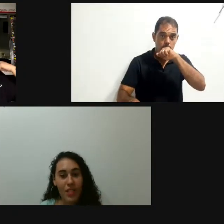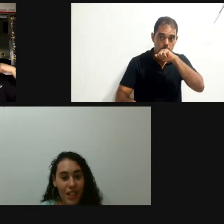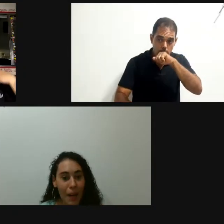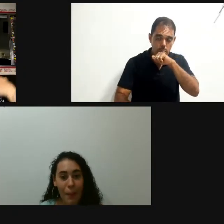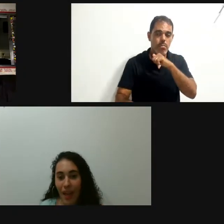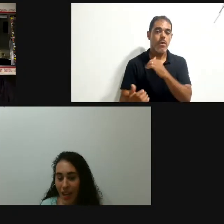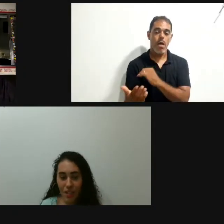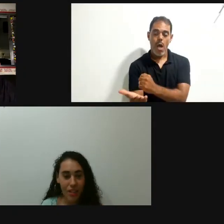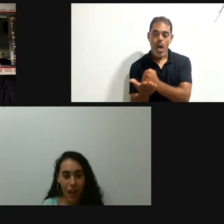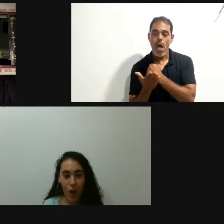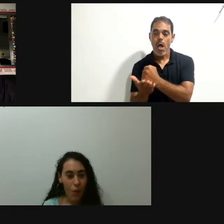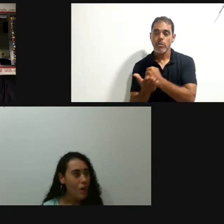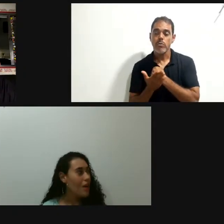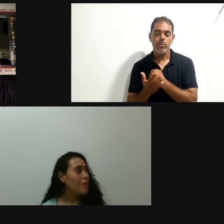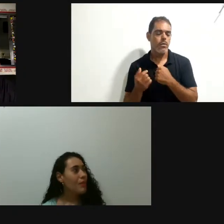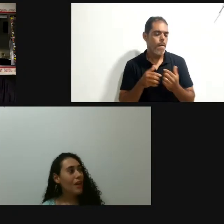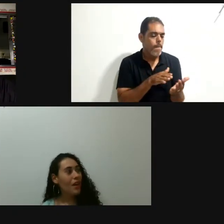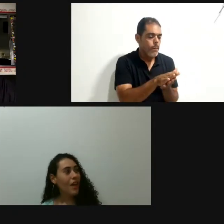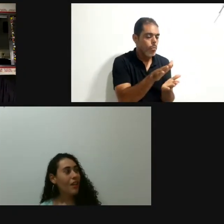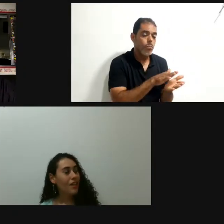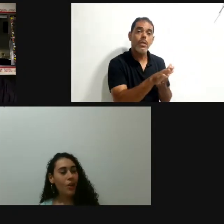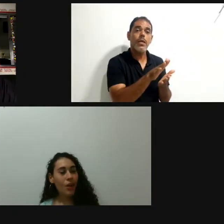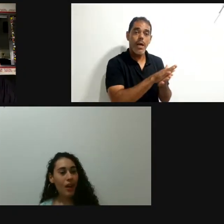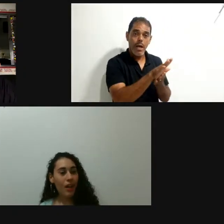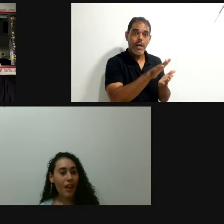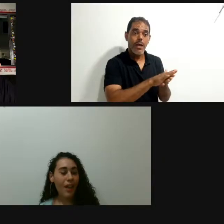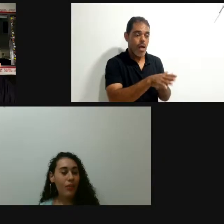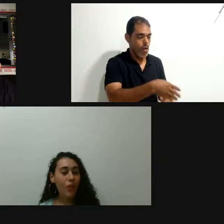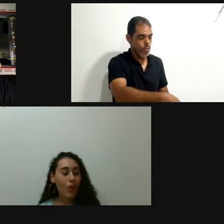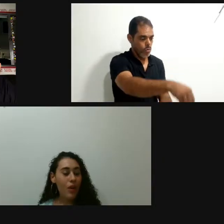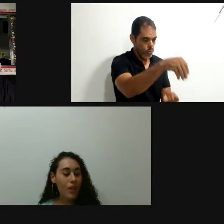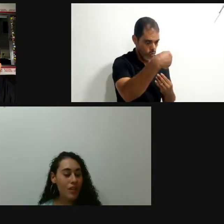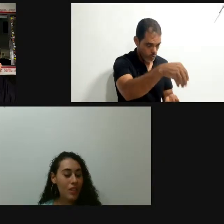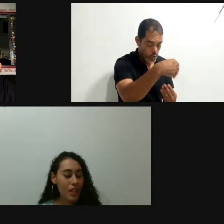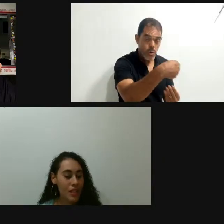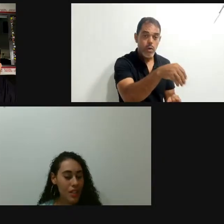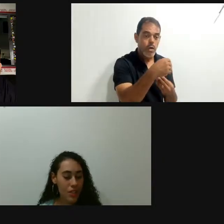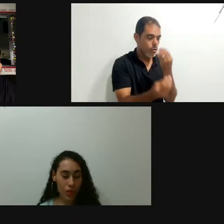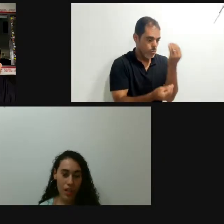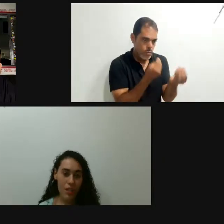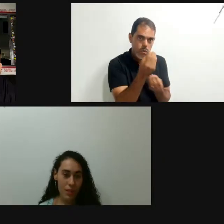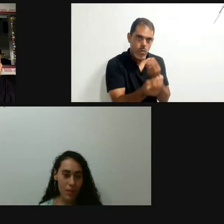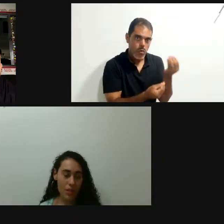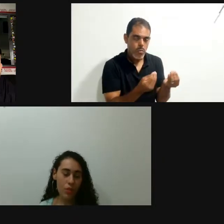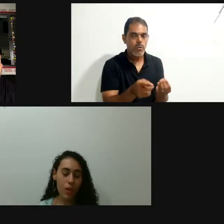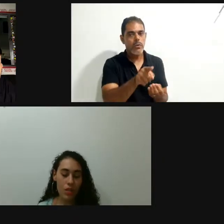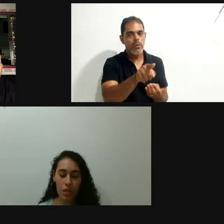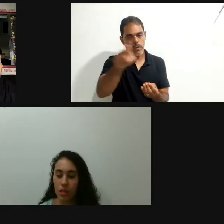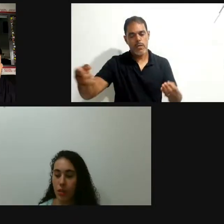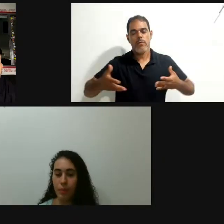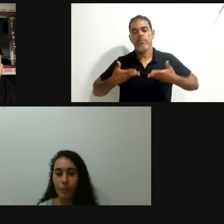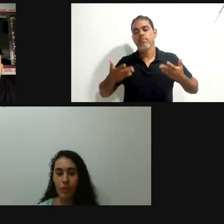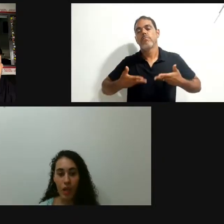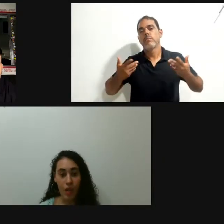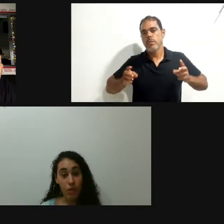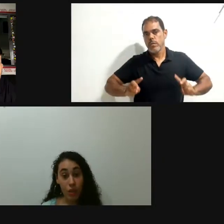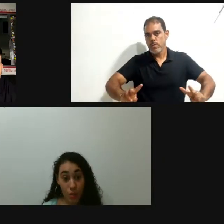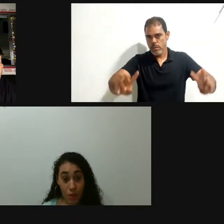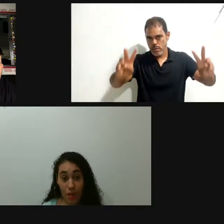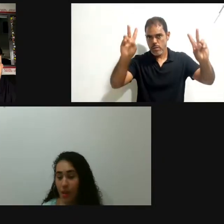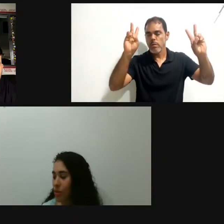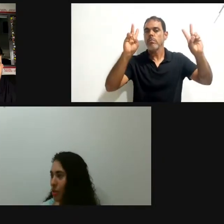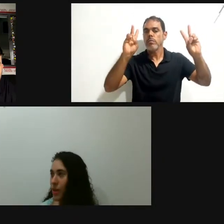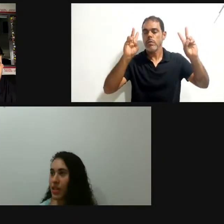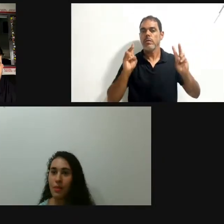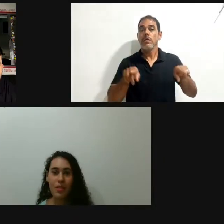publicar fisicamente e tal. Então, foi de grande incentivo. Eles me incentivam bastante. A ajuda dos